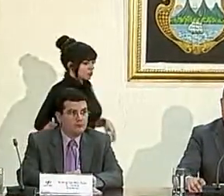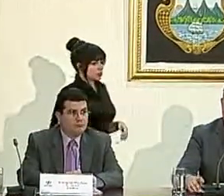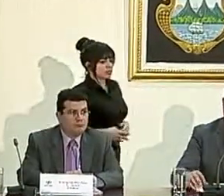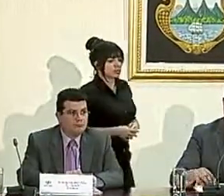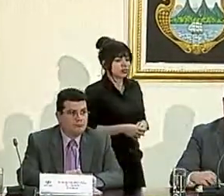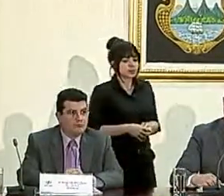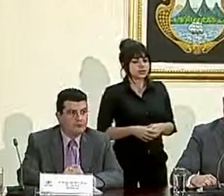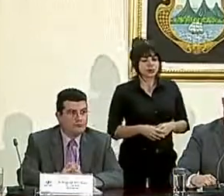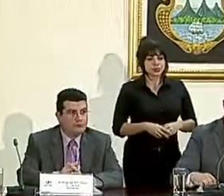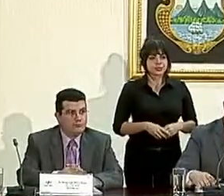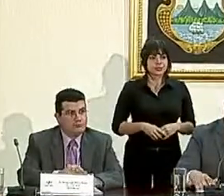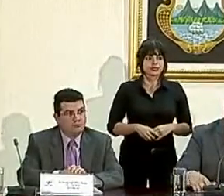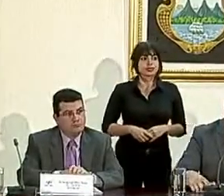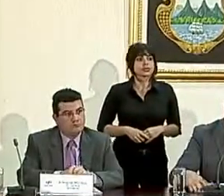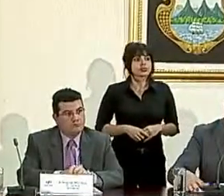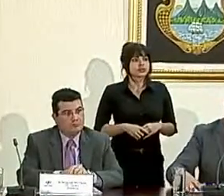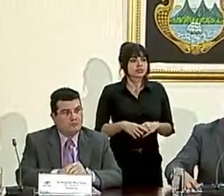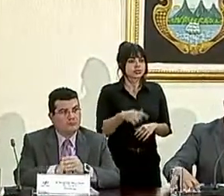Con mucho gusto.